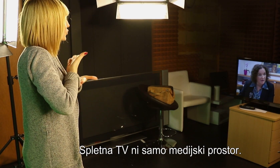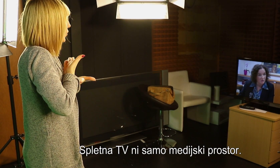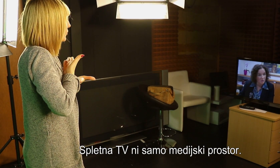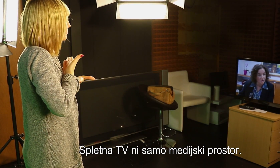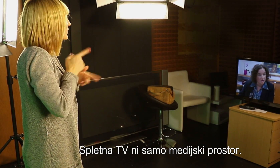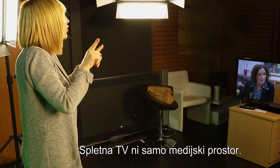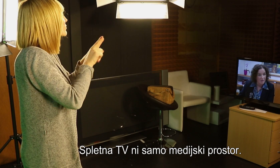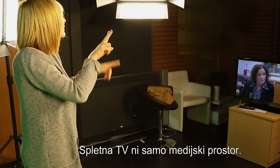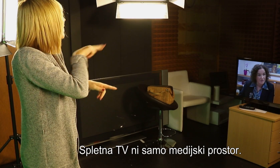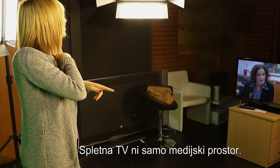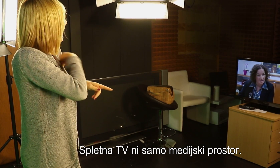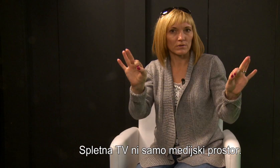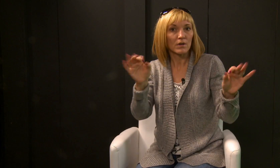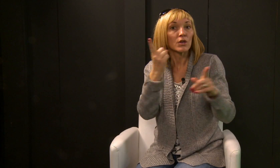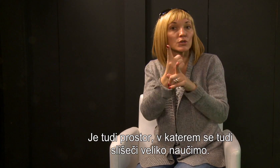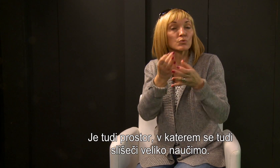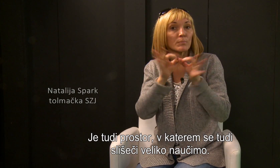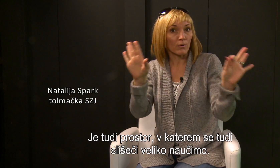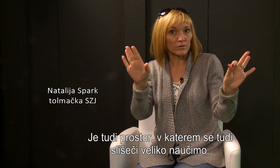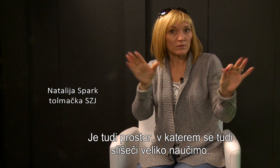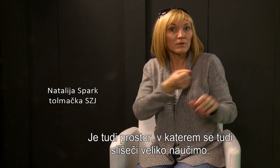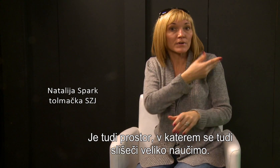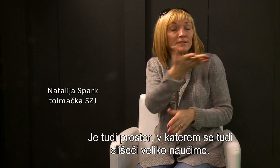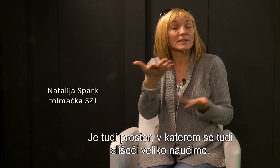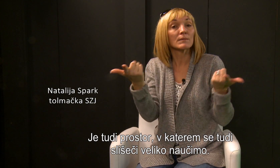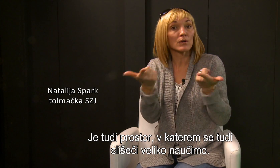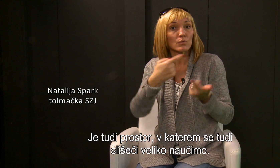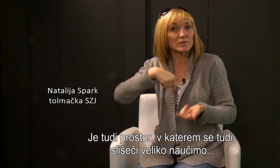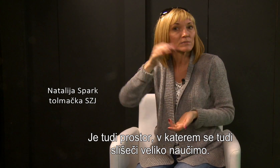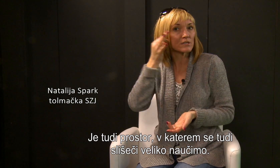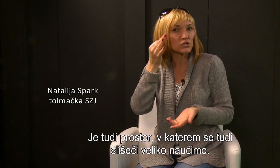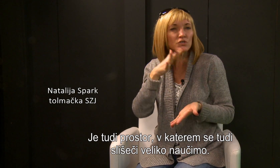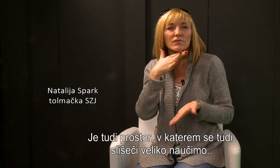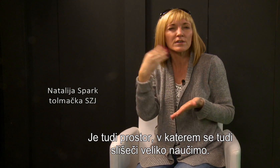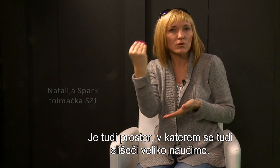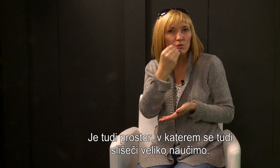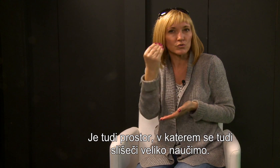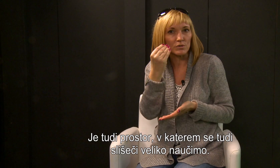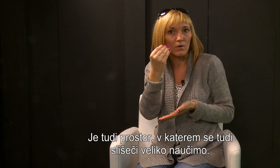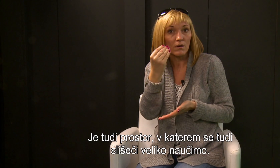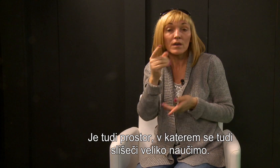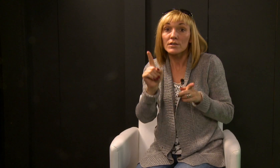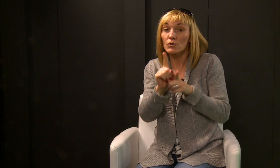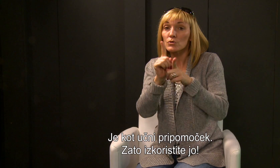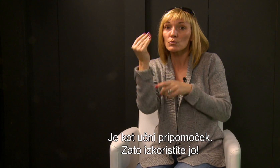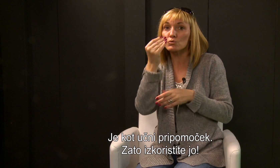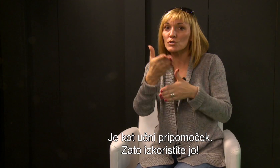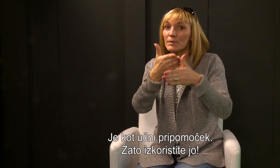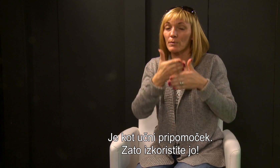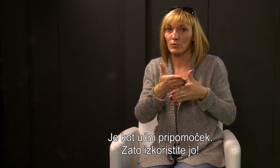samo medijski prostor, je tudi prostor, v katerem lahko se mi slišeči veliko naučimo. Je kot učni